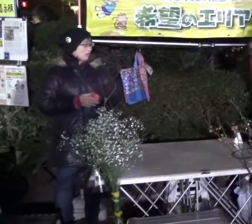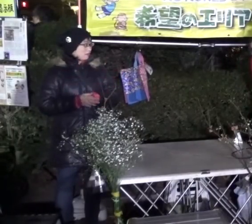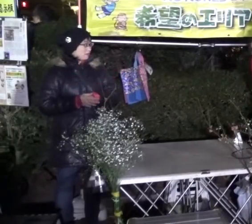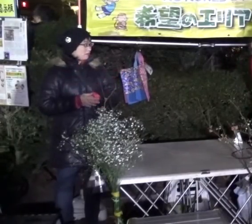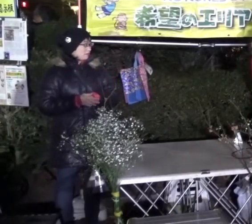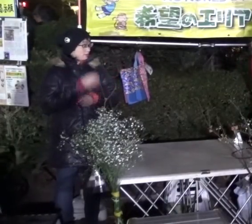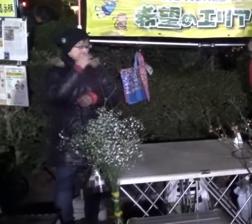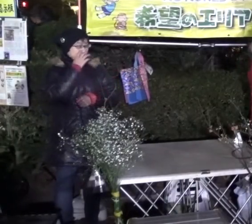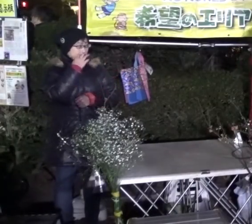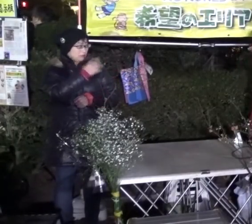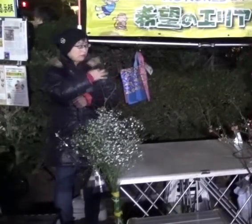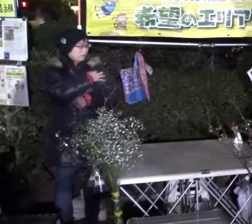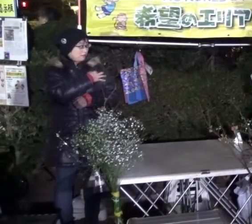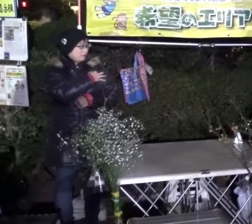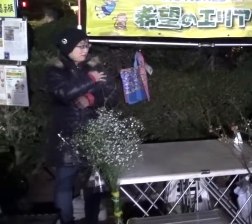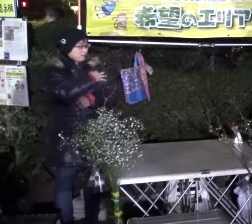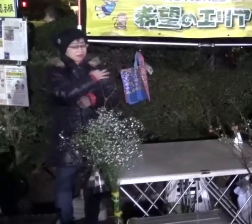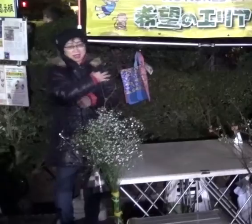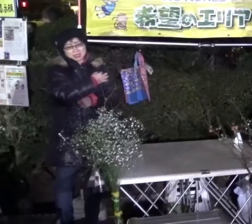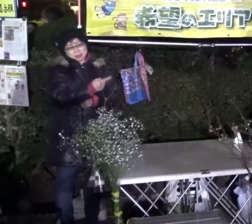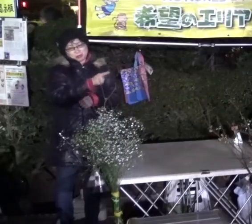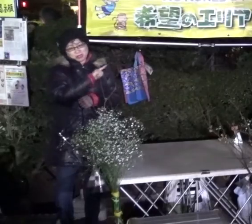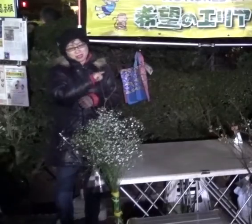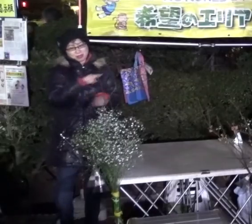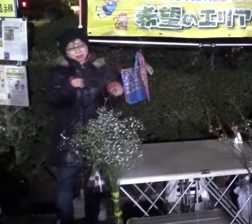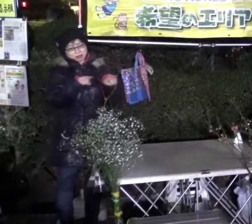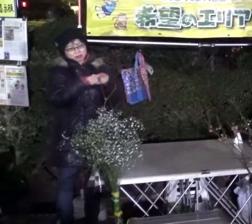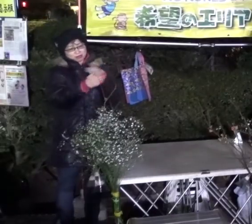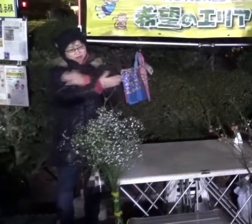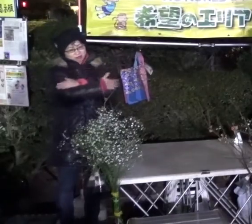ッチもつけて ハグハグハグ、